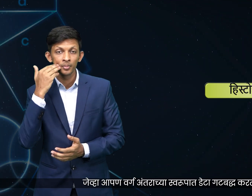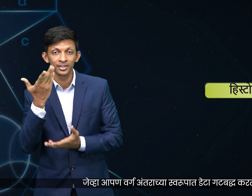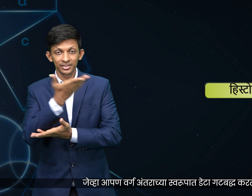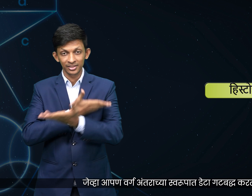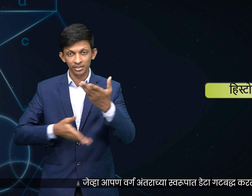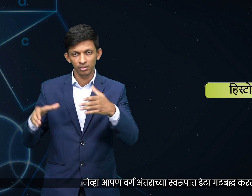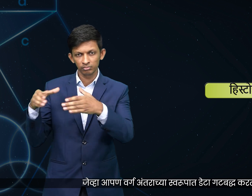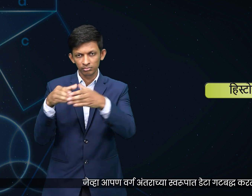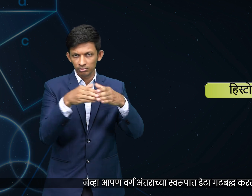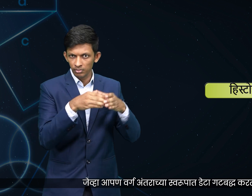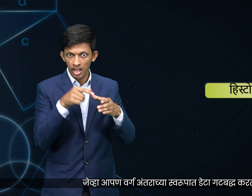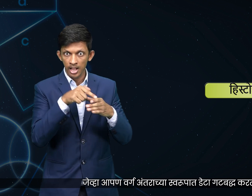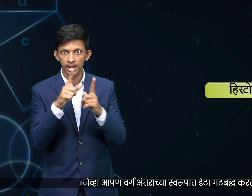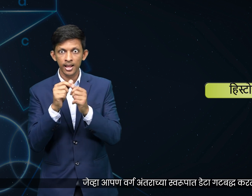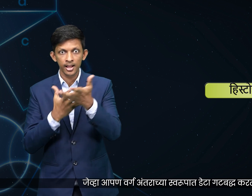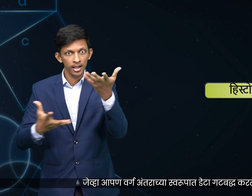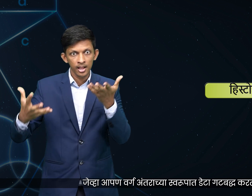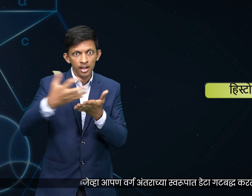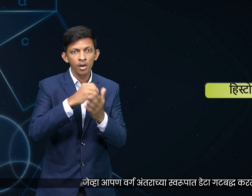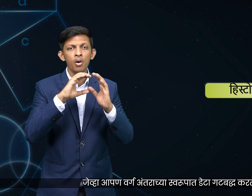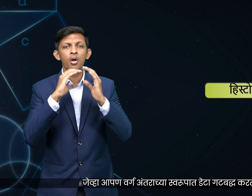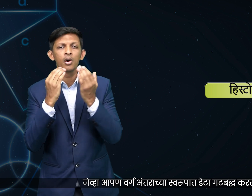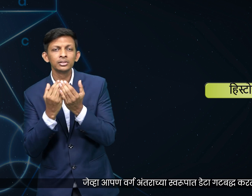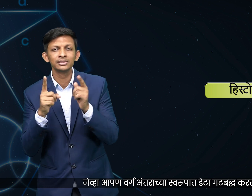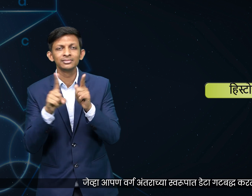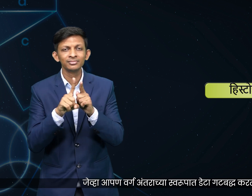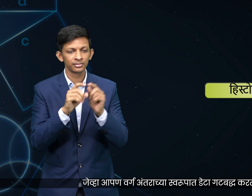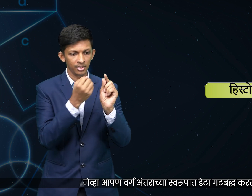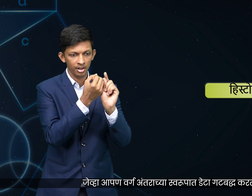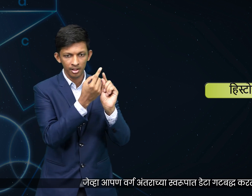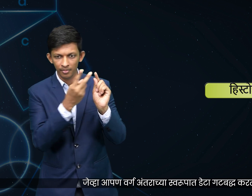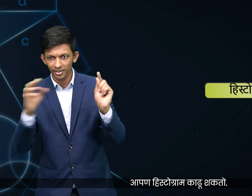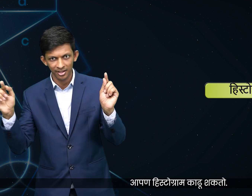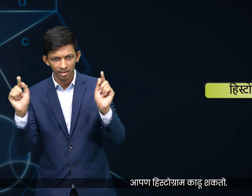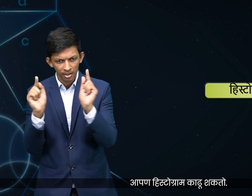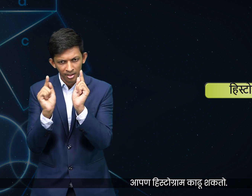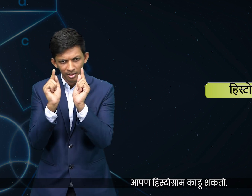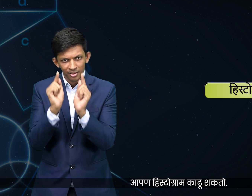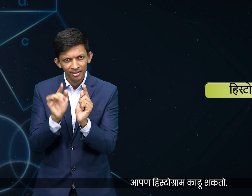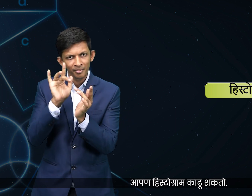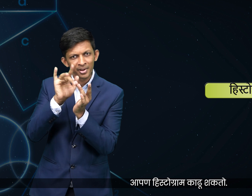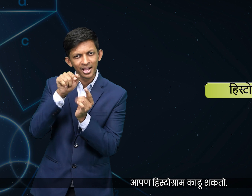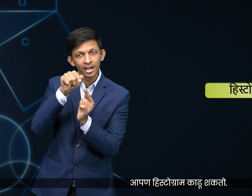जेव्हा आपण वर्ग अंतराच्या स्वरूपात डेटा गटबद्ध करतो तेव्हा आपण हिस्टोग्राम काढू शकतो.